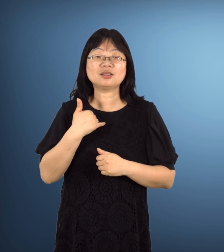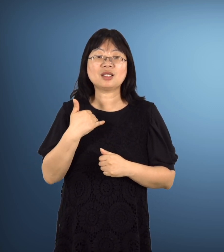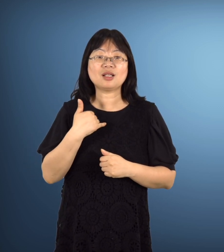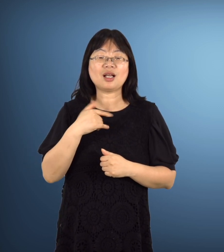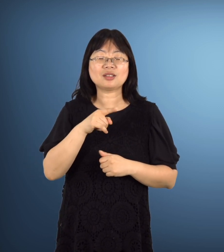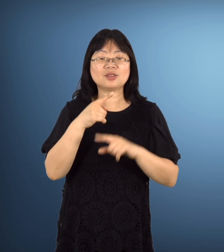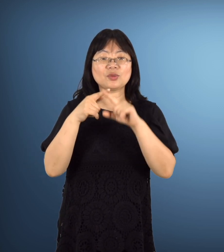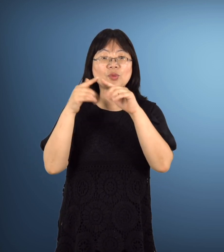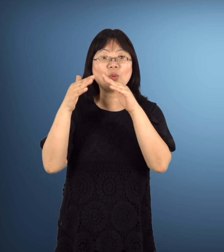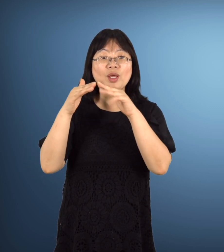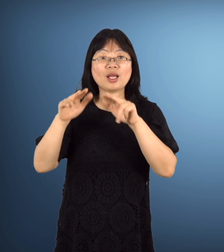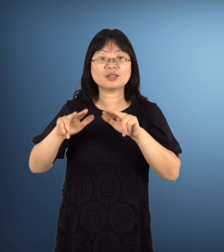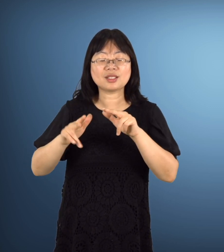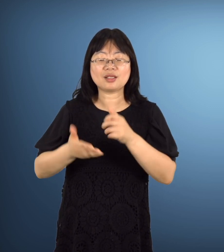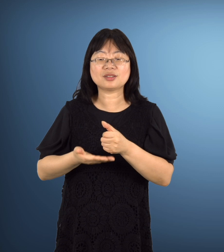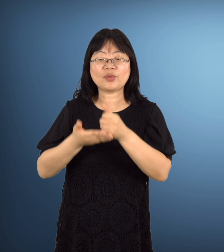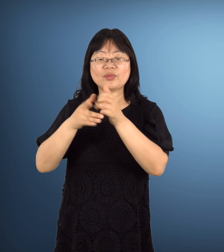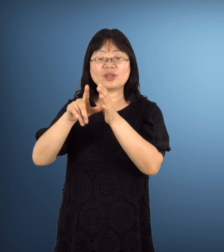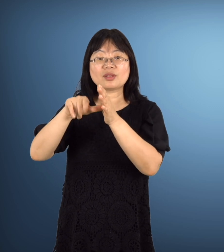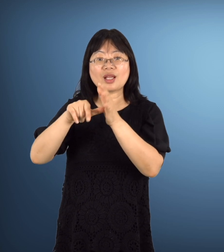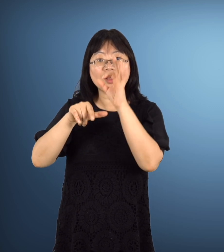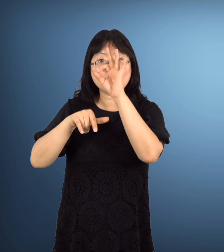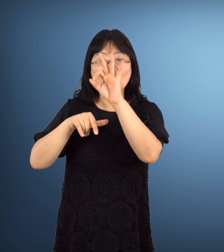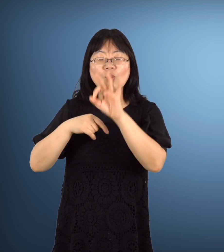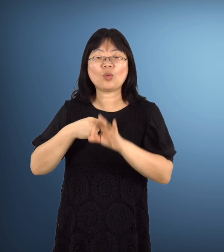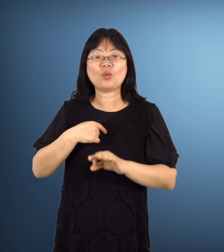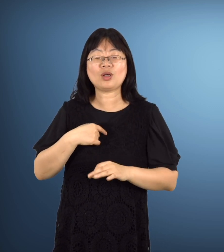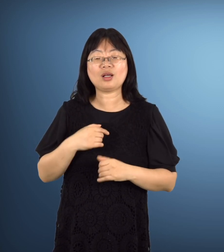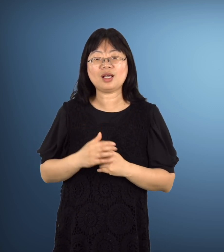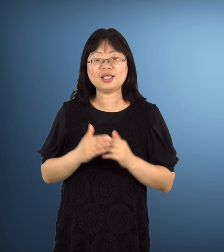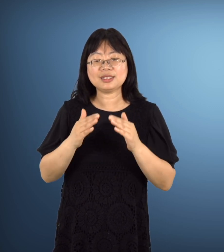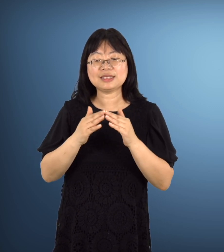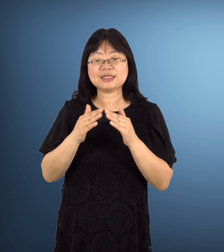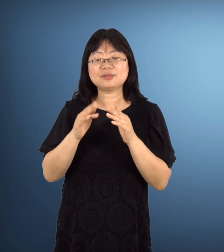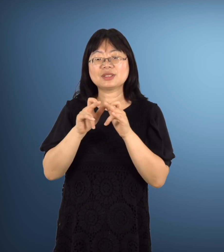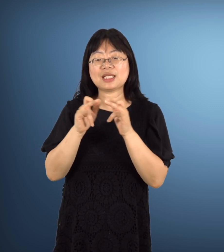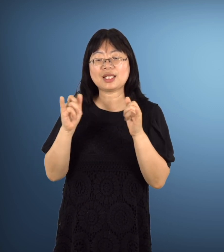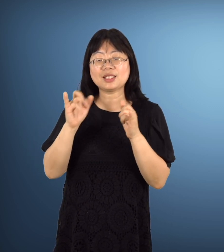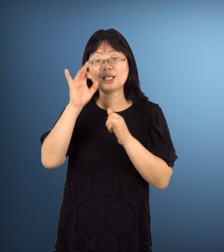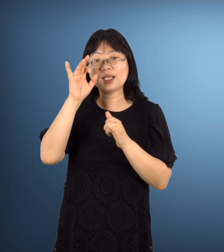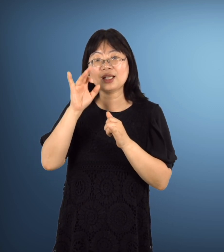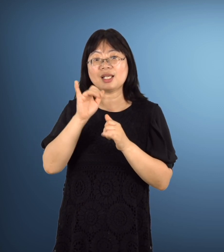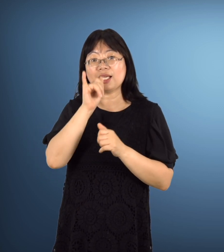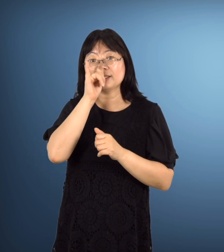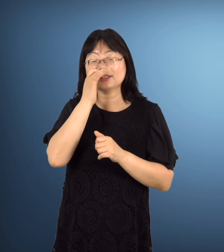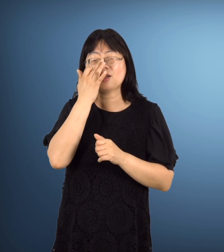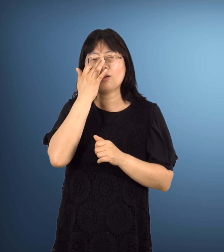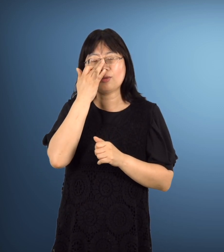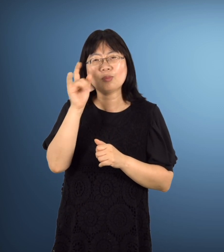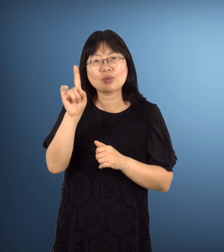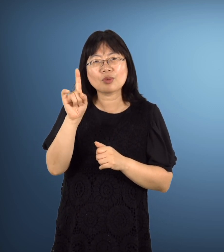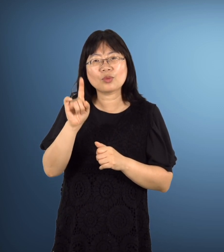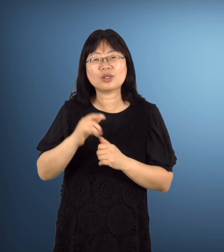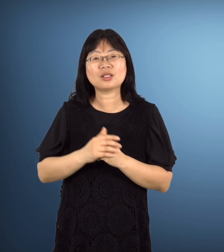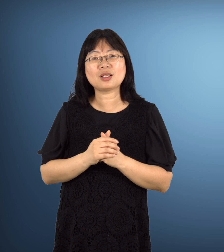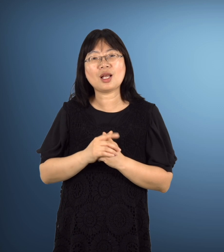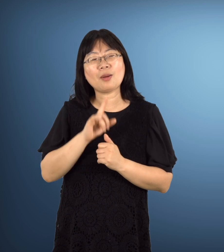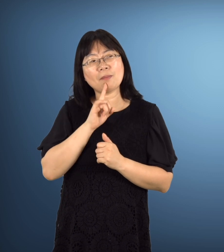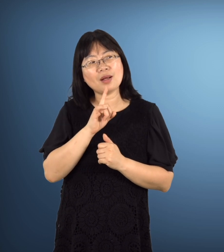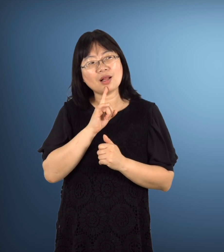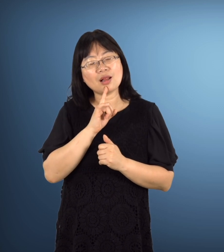제가 그 교회 이제 섬길 때는 제가장애인이라고 있어요. 제가장애인. 제가장애인은 사실